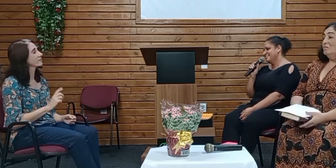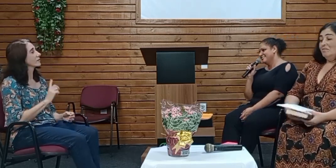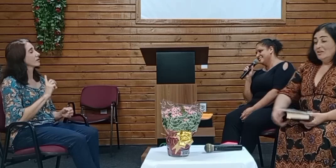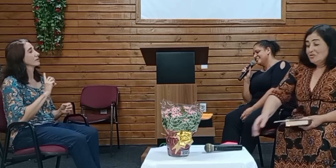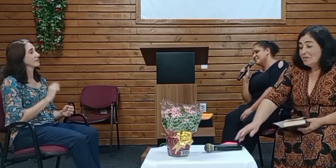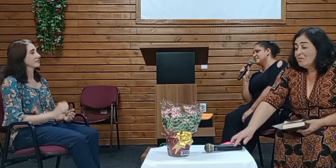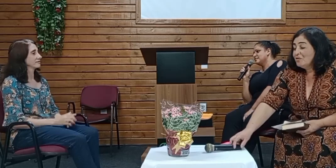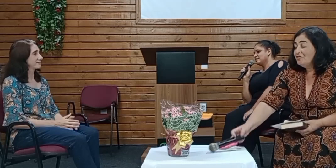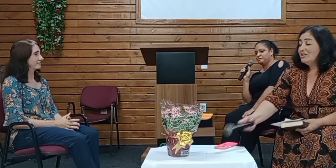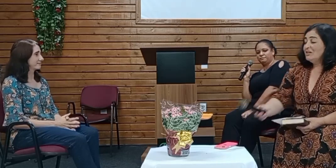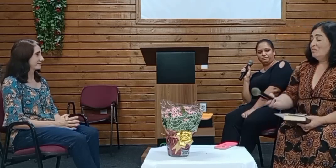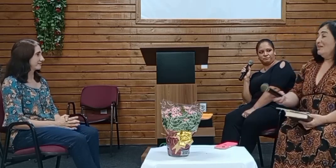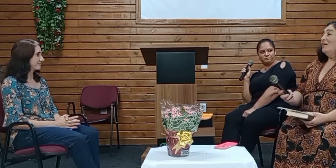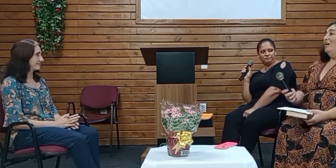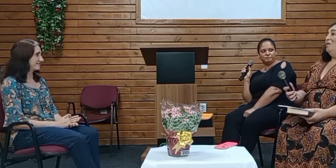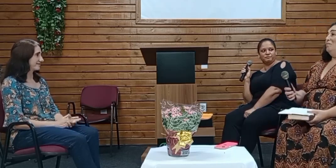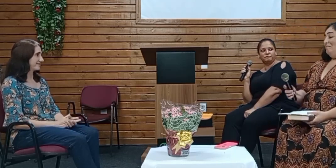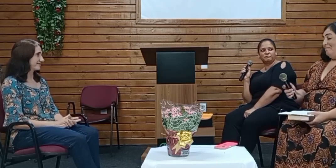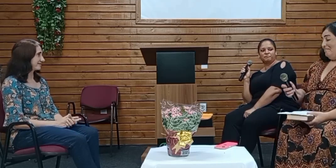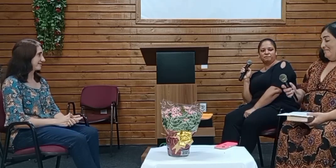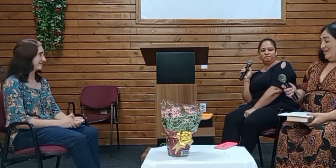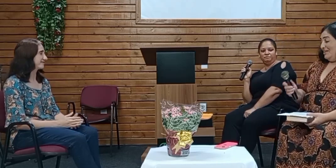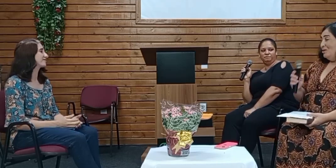bem interessante.